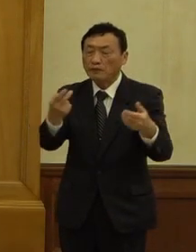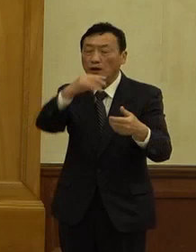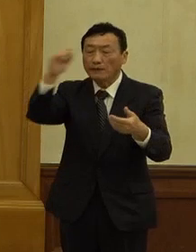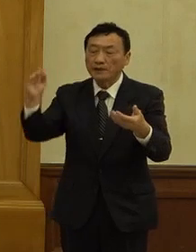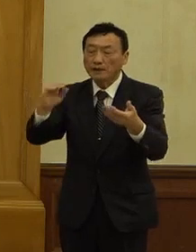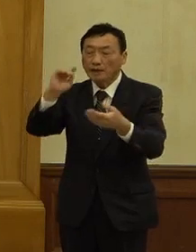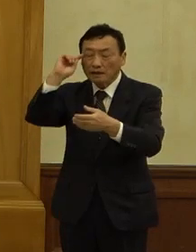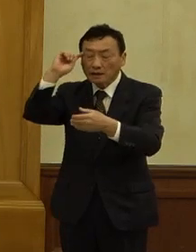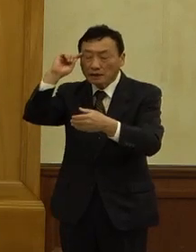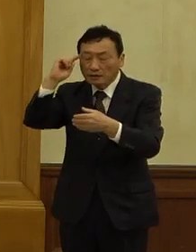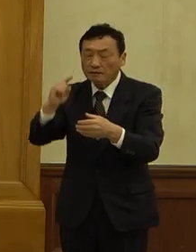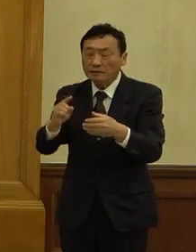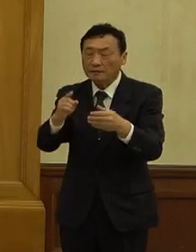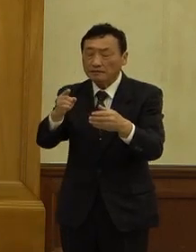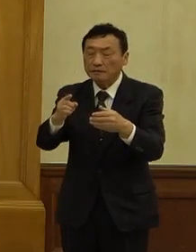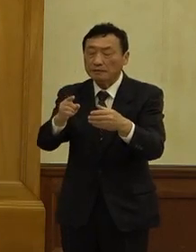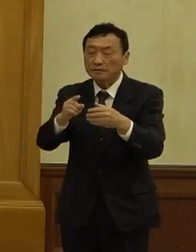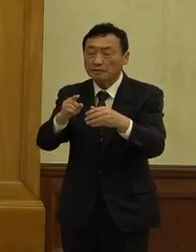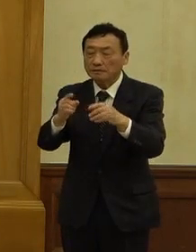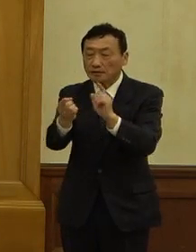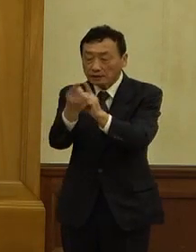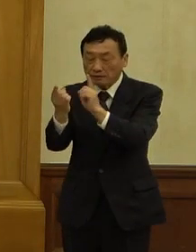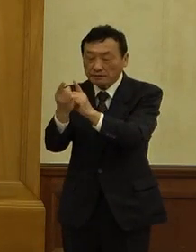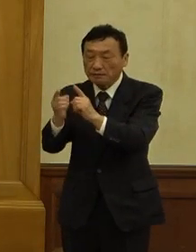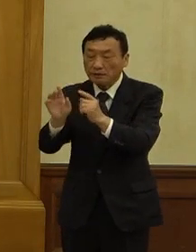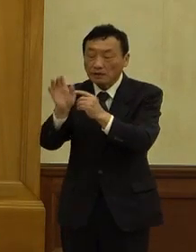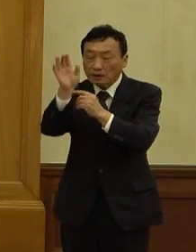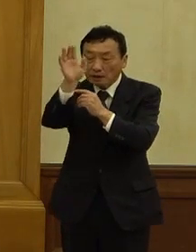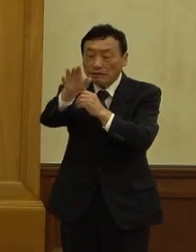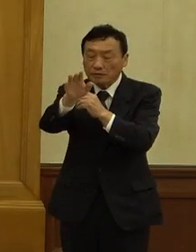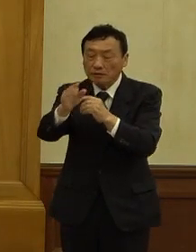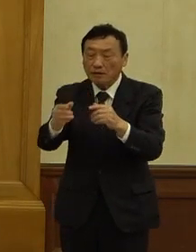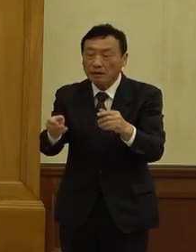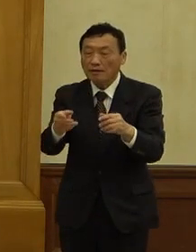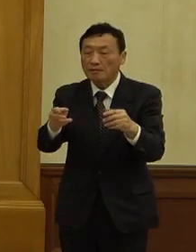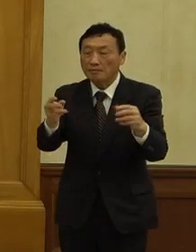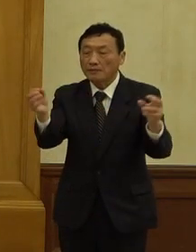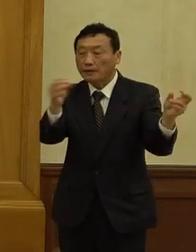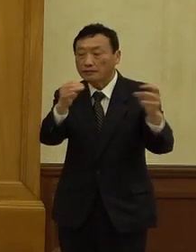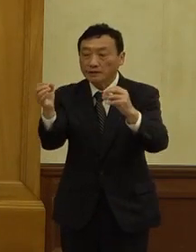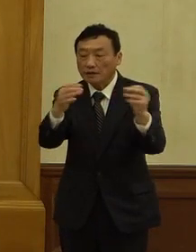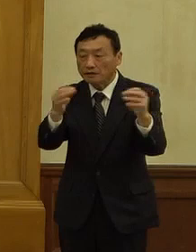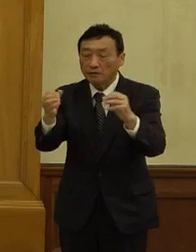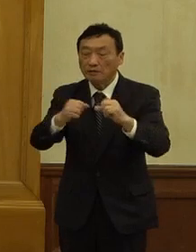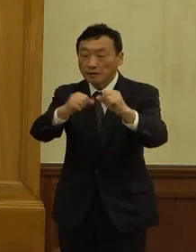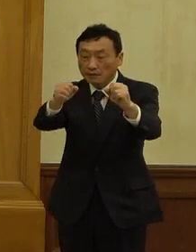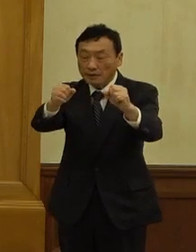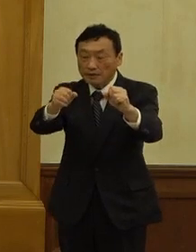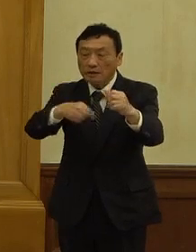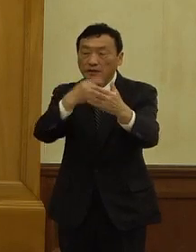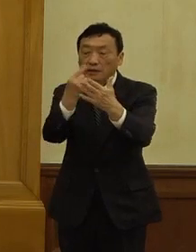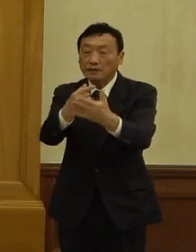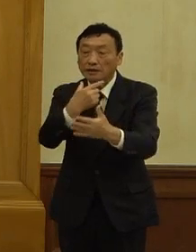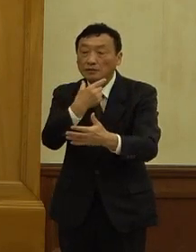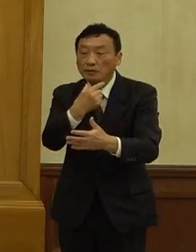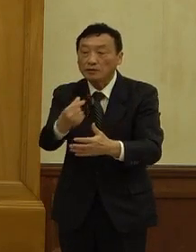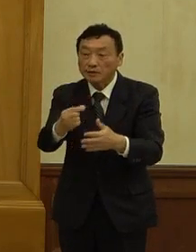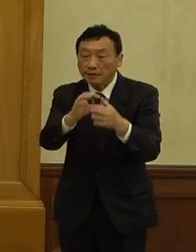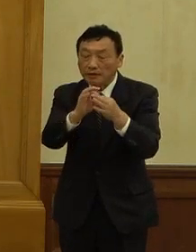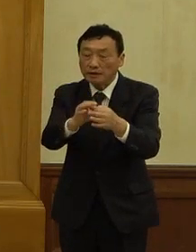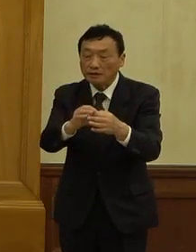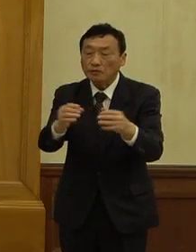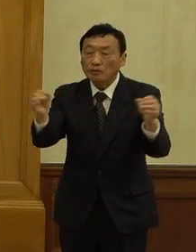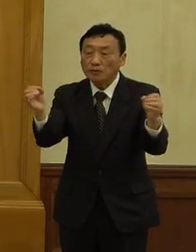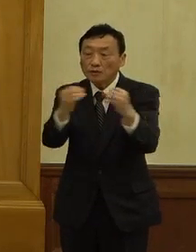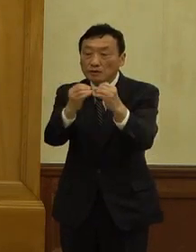防120年とこれからをテーマにパネルディスカッションを行います。参加希望の方は当日会場でも受付可